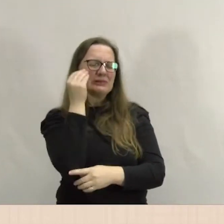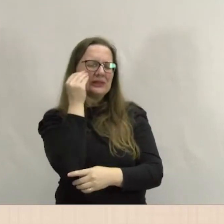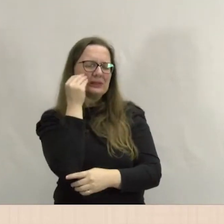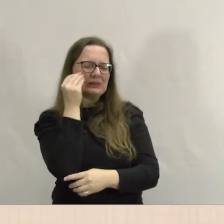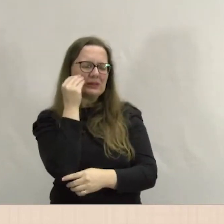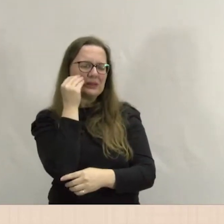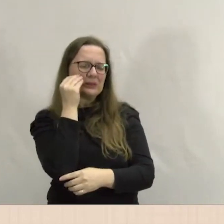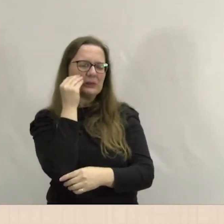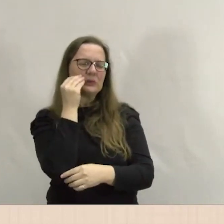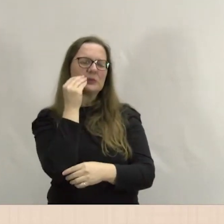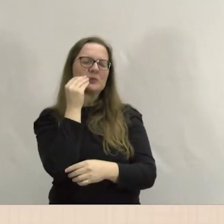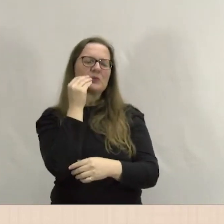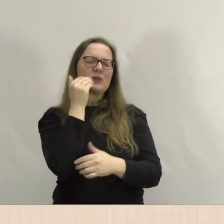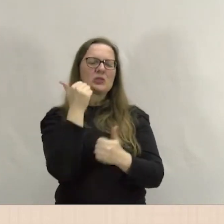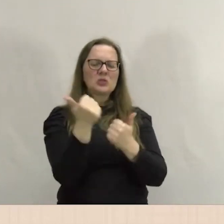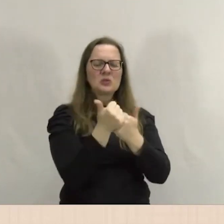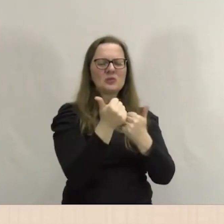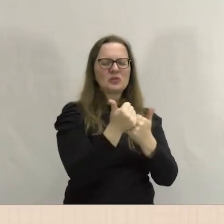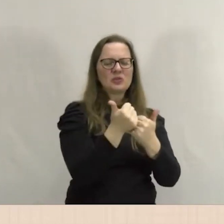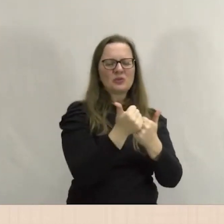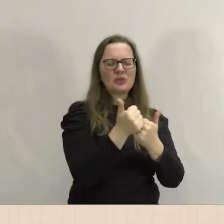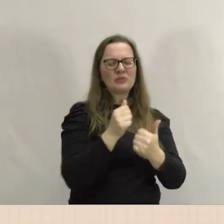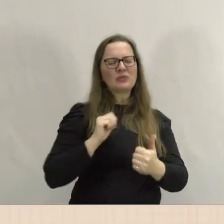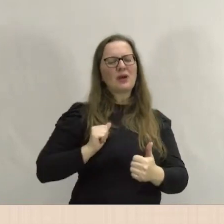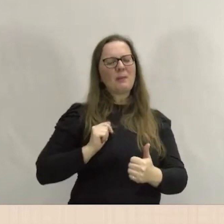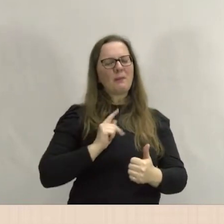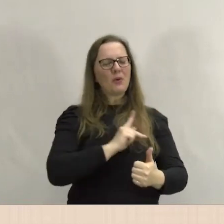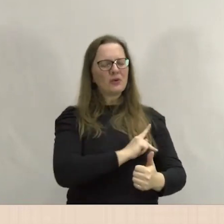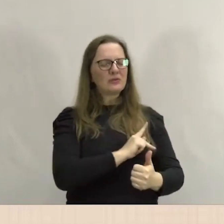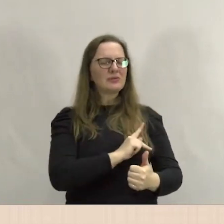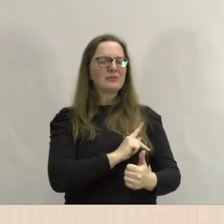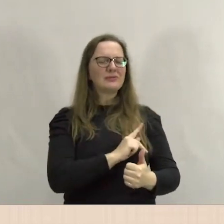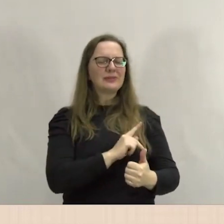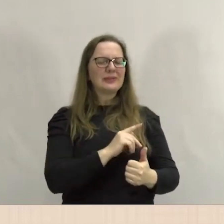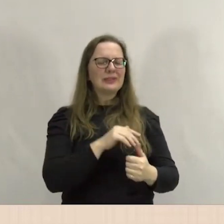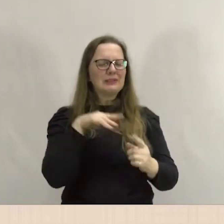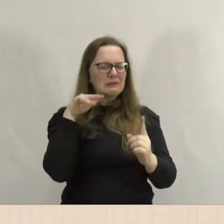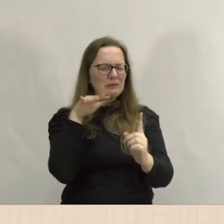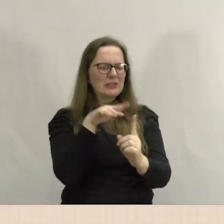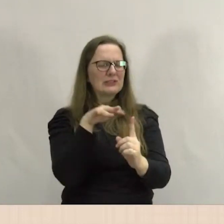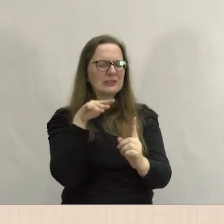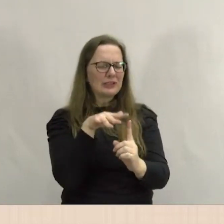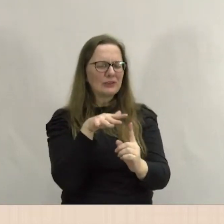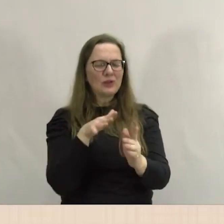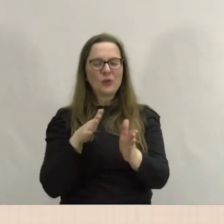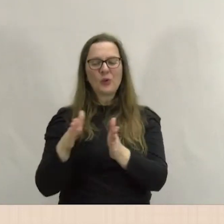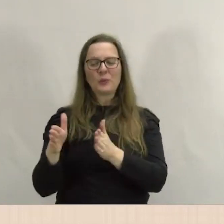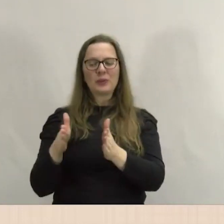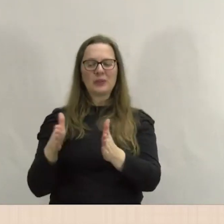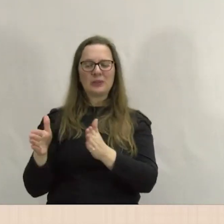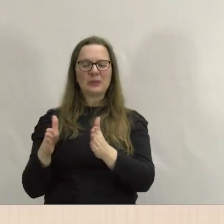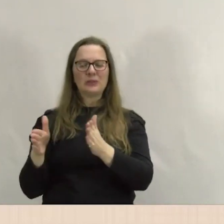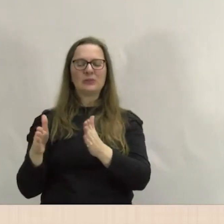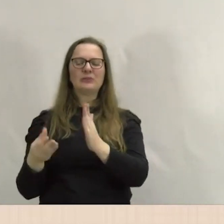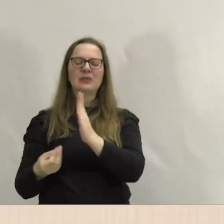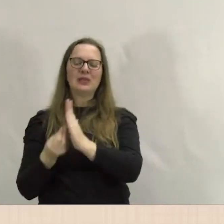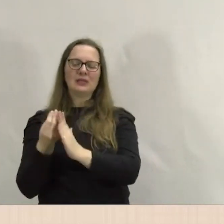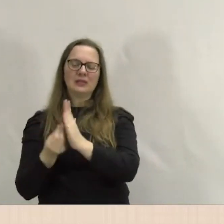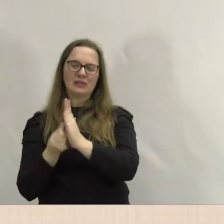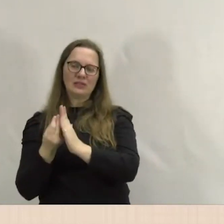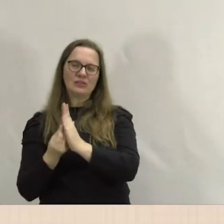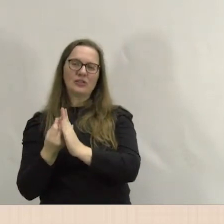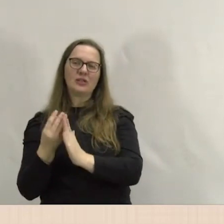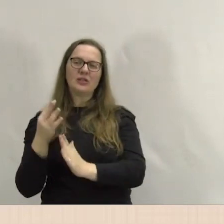de vez. A igreja em Tiatira, então, irmãos, chegou na era mais trevosa da história da igreja. As